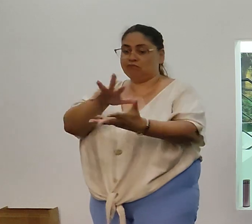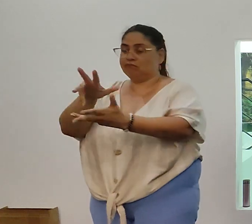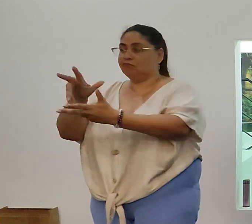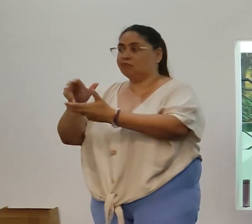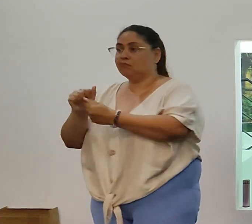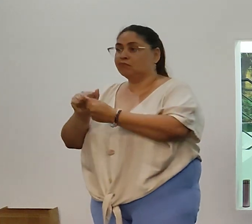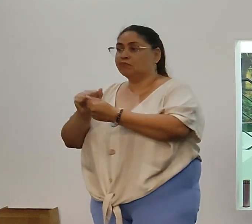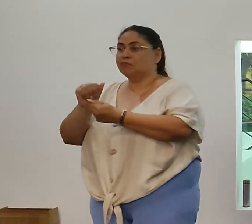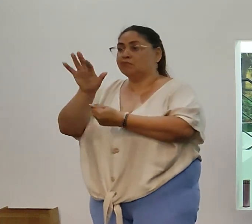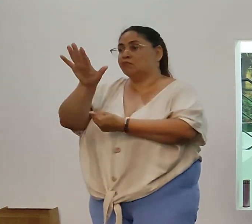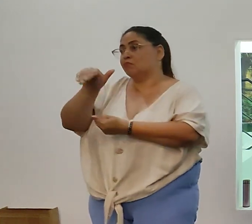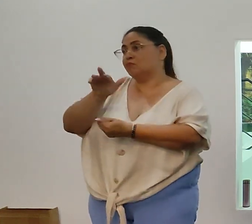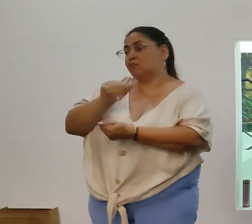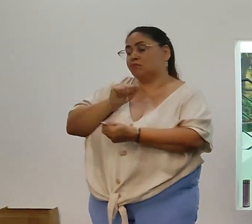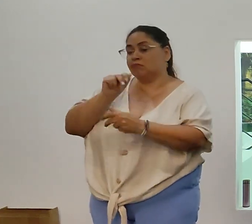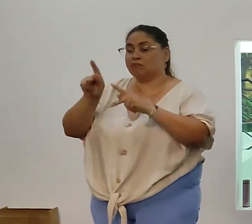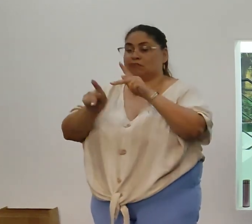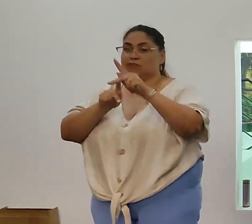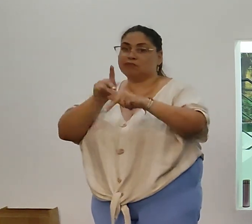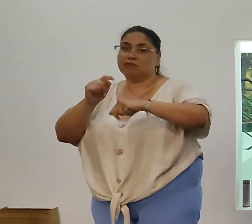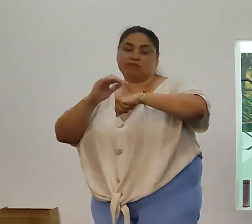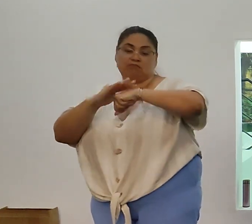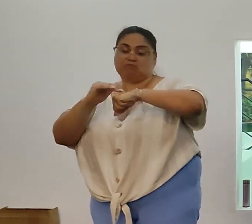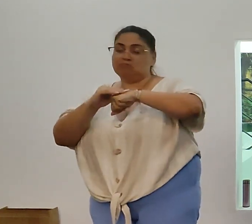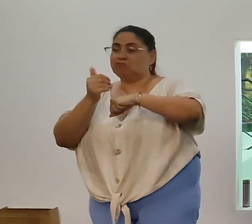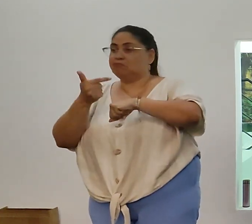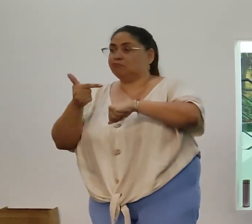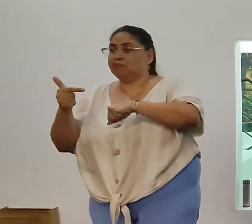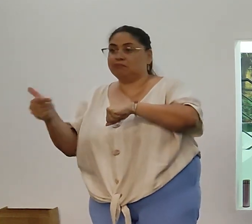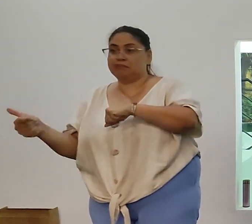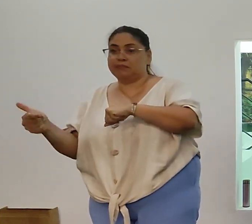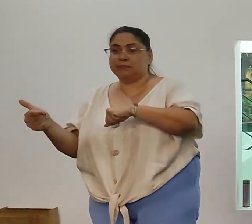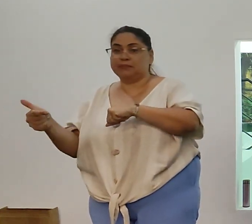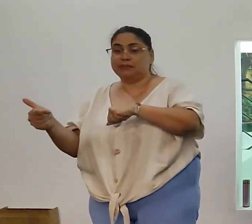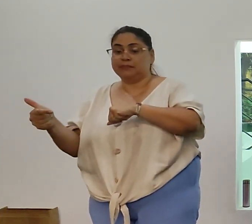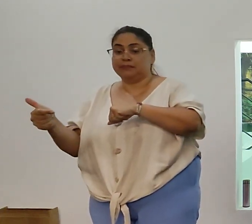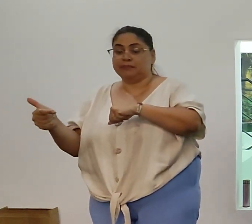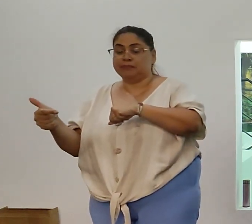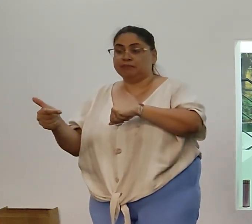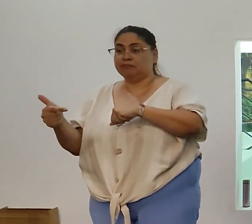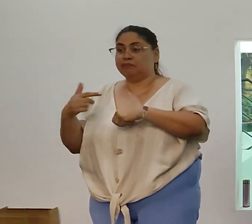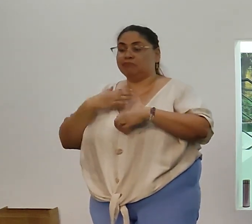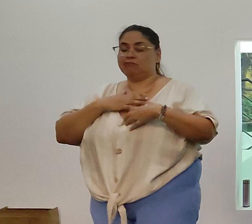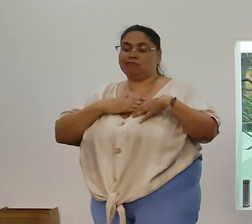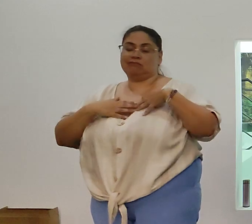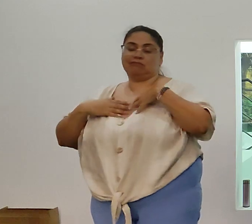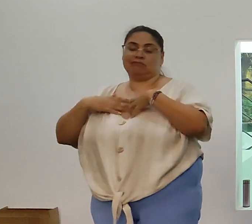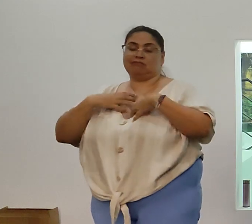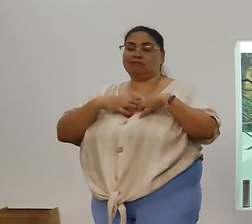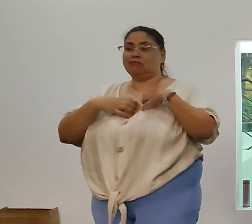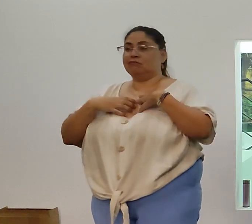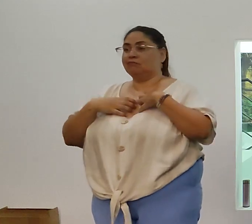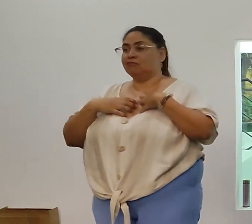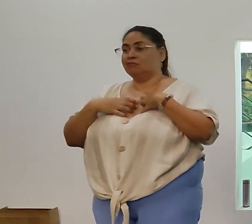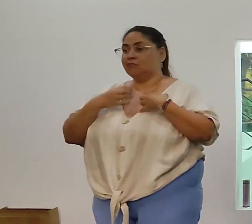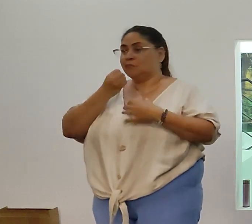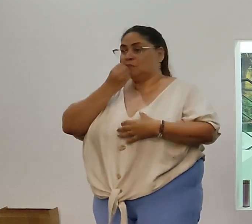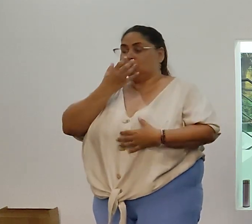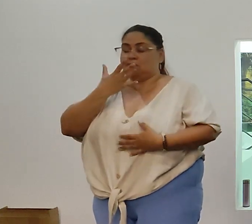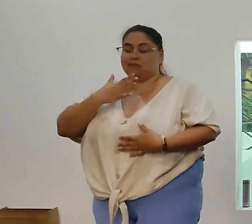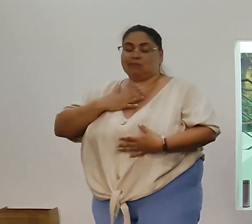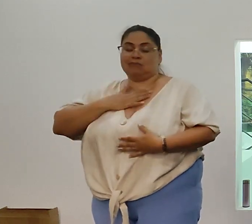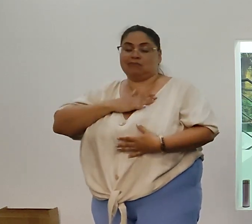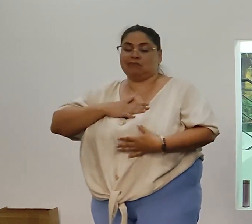não é atrativo, ele não consola o coração, ele não massageia o ego. Hoje nós vamos